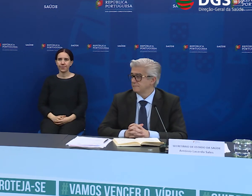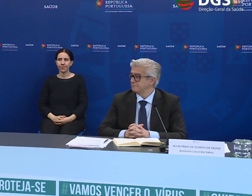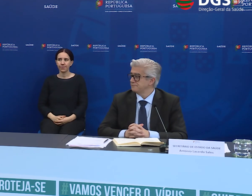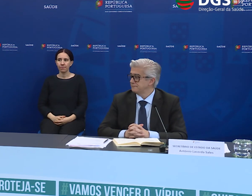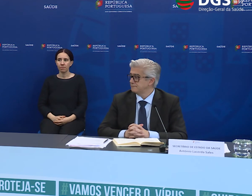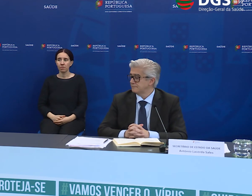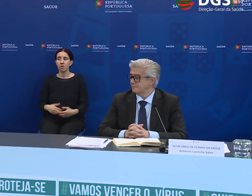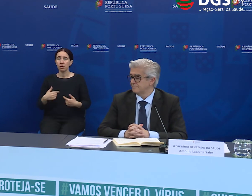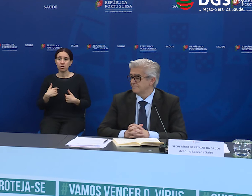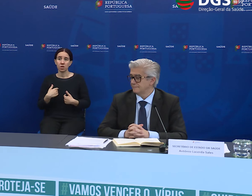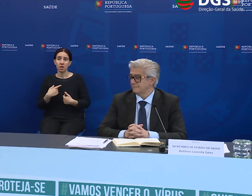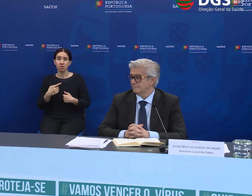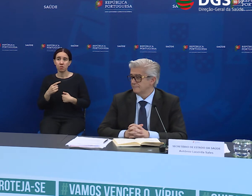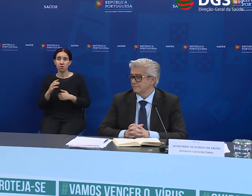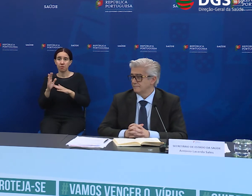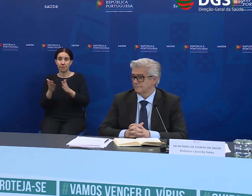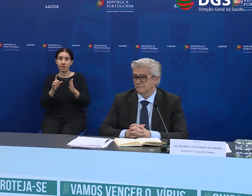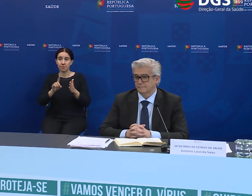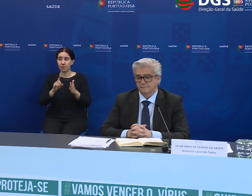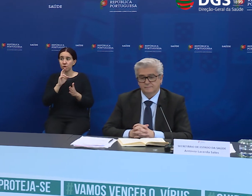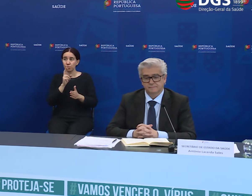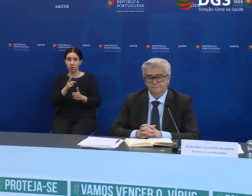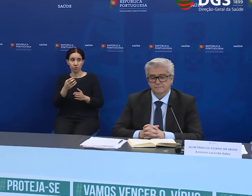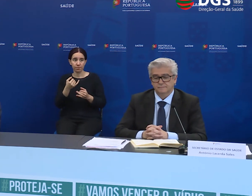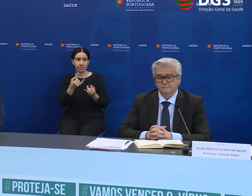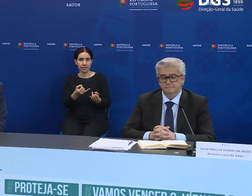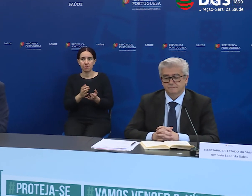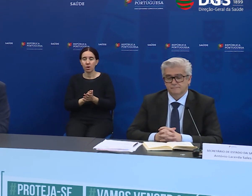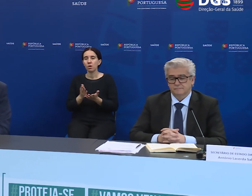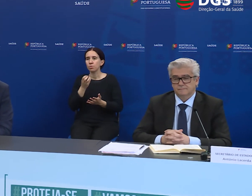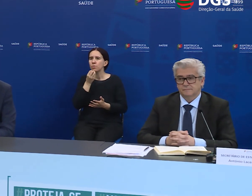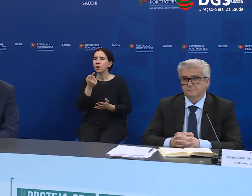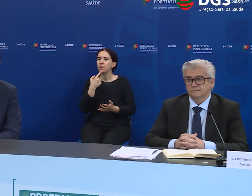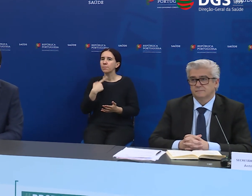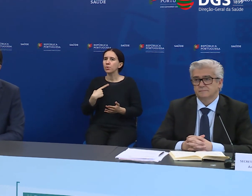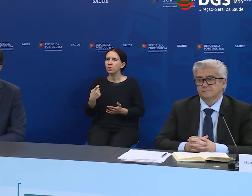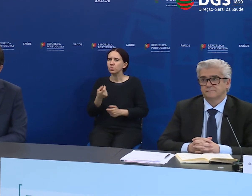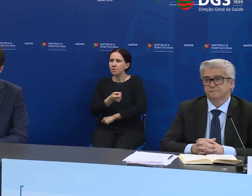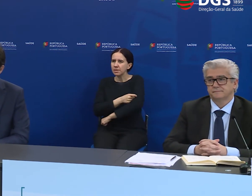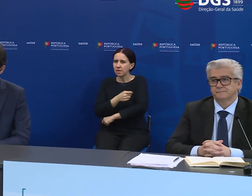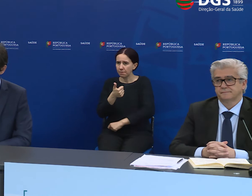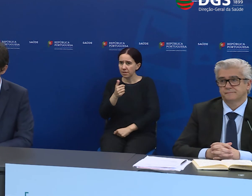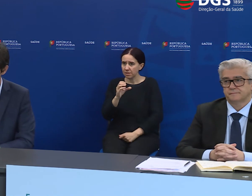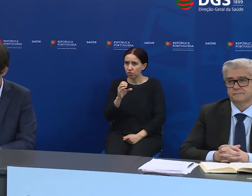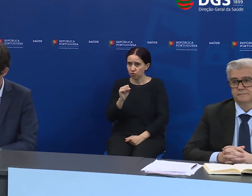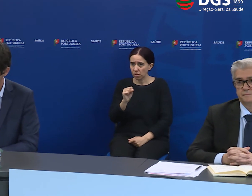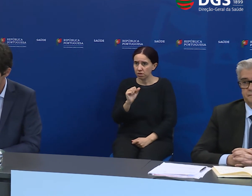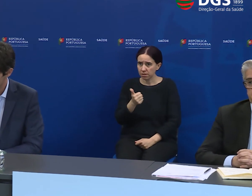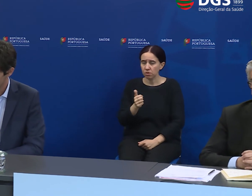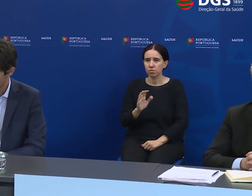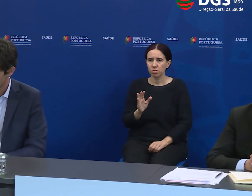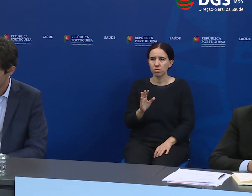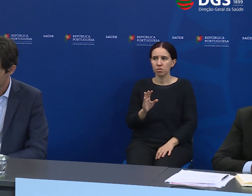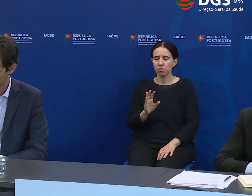a câmera parte peixe passaria muito bem eu pergunto para perguntar sobre um pedacinho desse jeito certo de